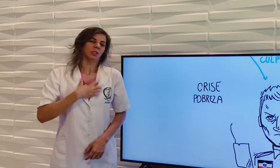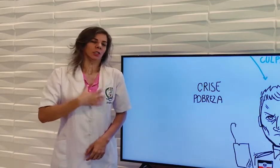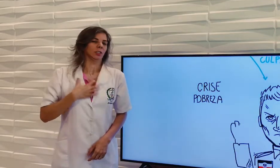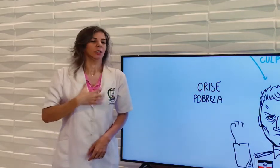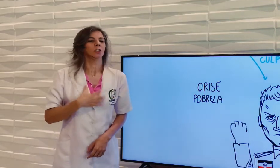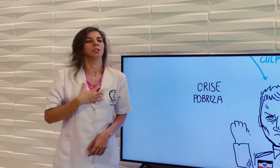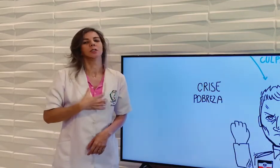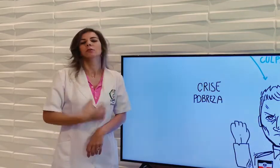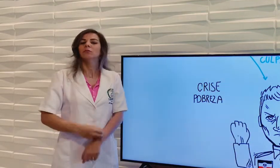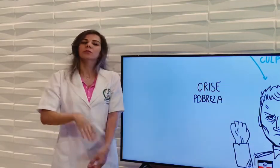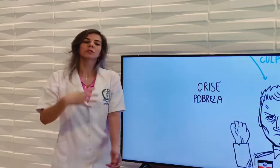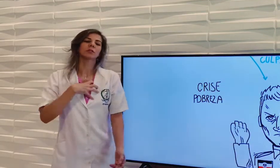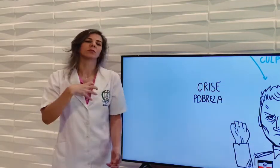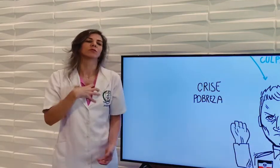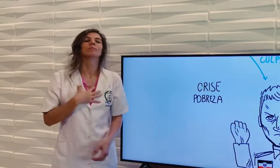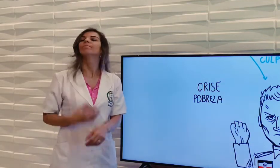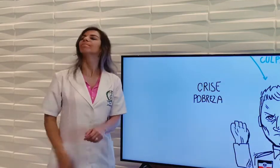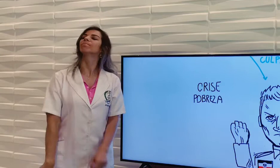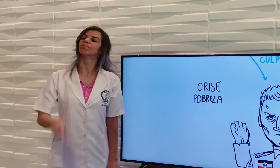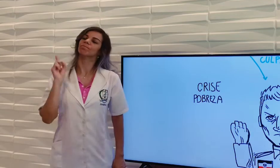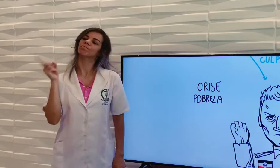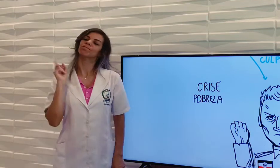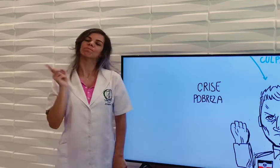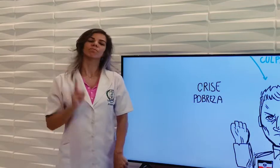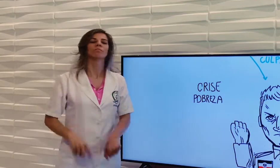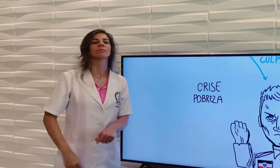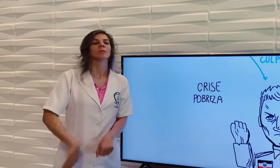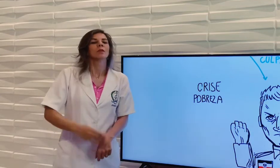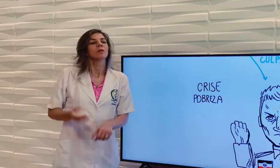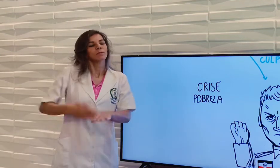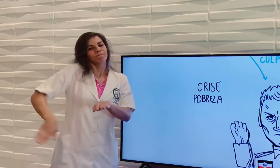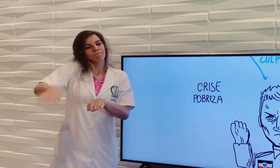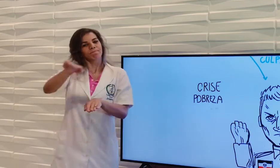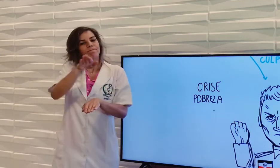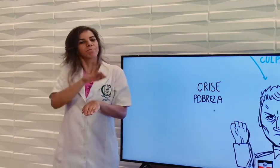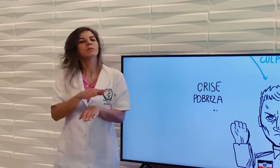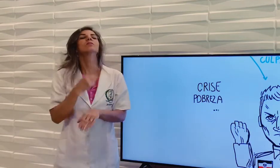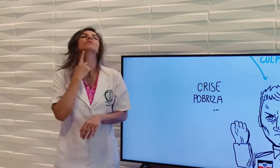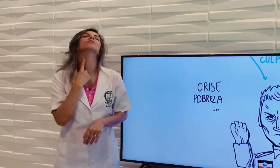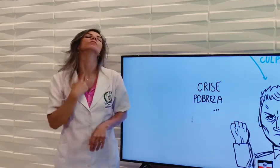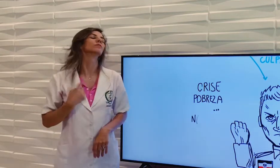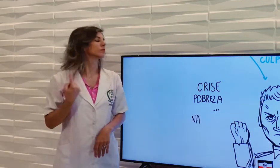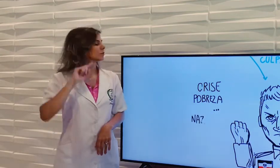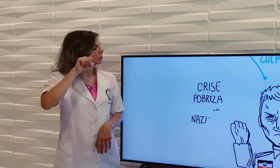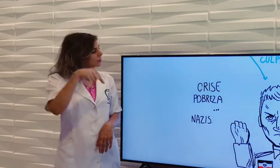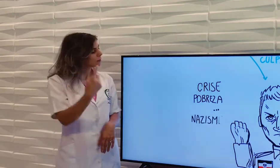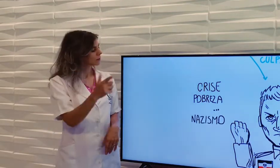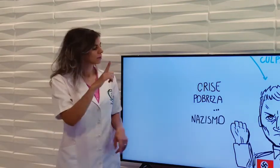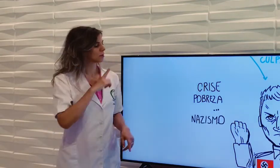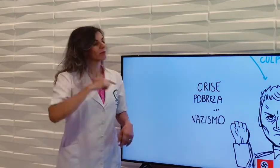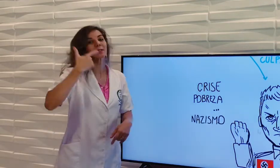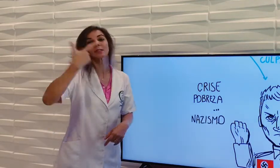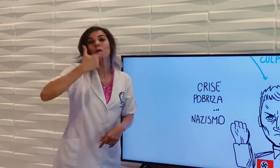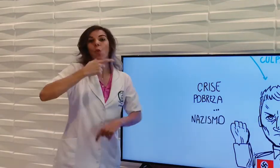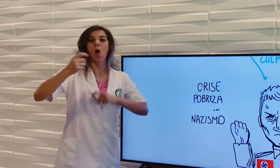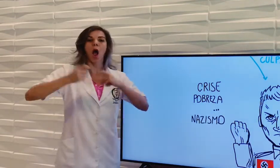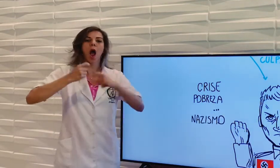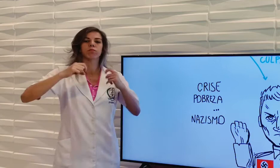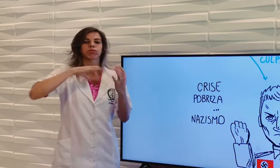dar a volta por cima, o que foi desencadeado no nazismo alguns anos depois, na Segunda Guerra Mundial. Tá,